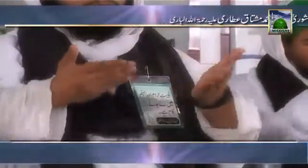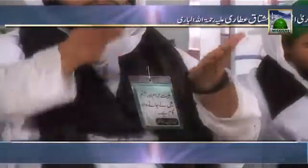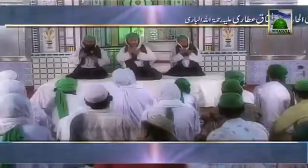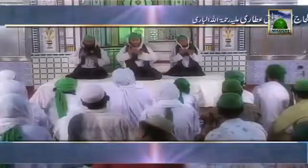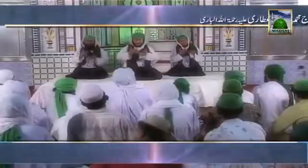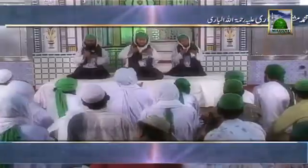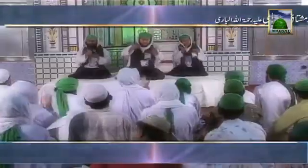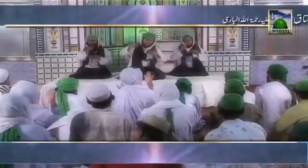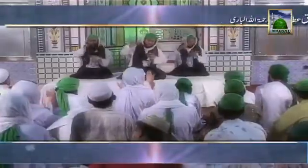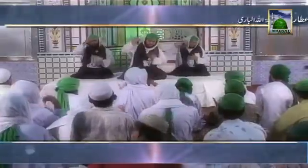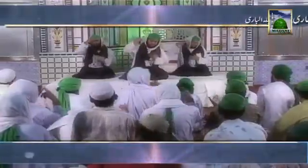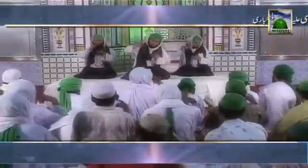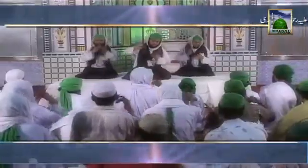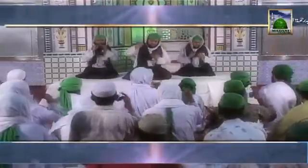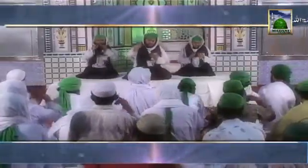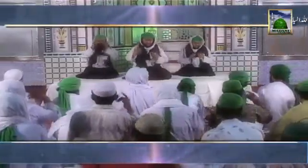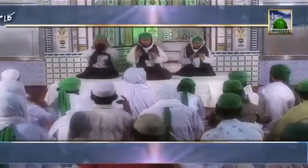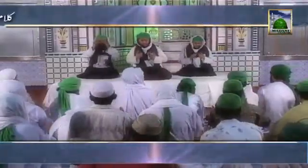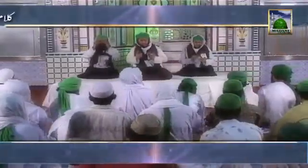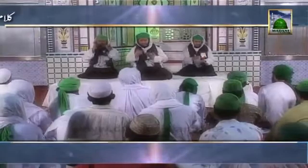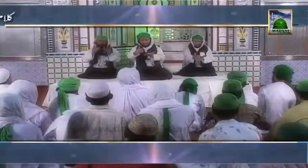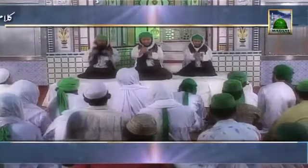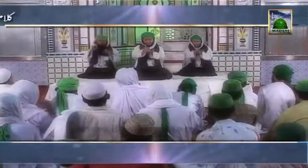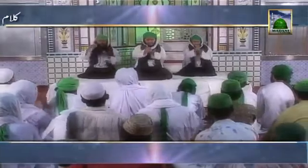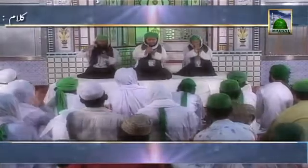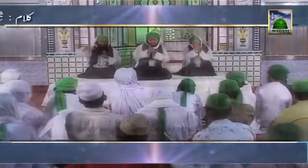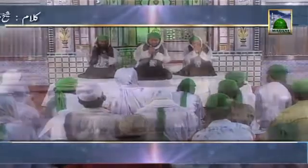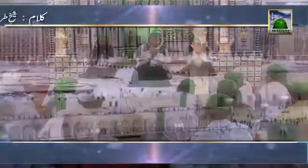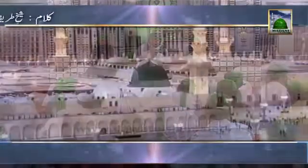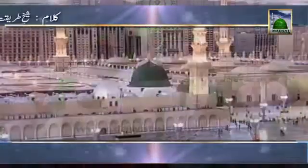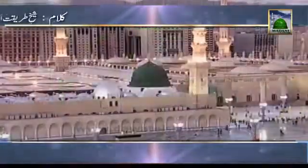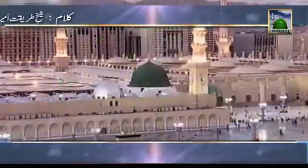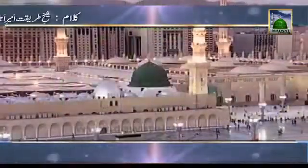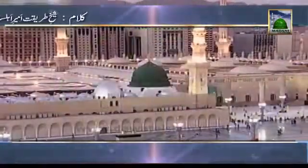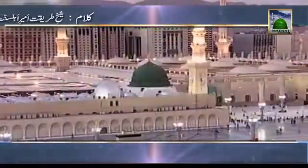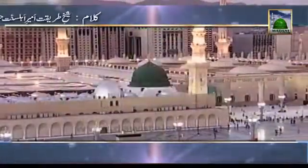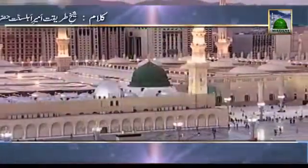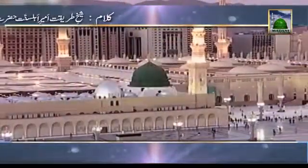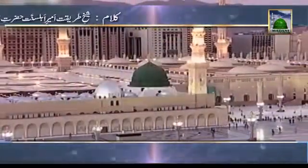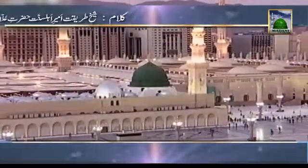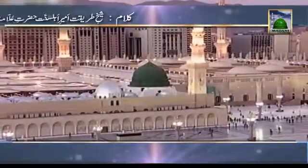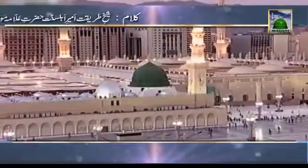عطا کی، اپنی غلامی مجھ کو عطا کی، تو نے